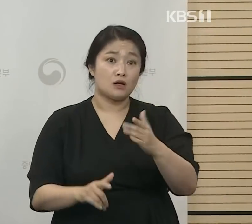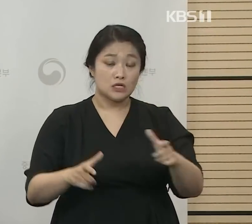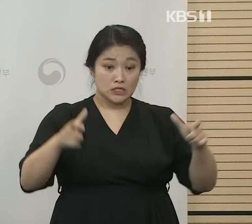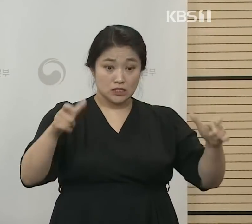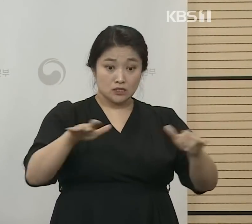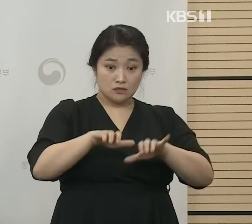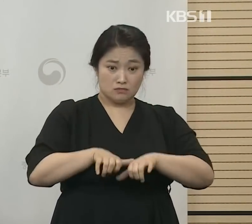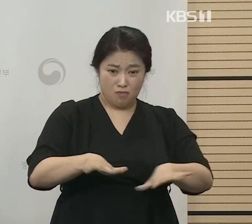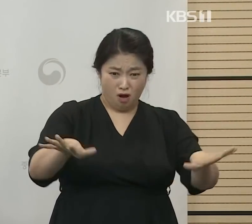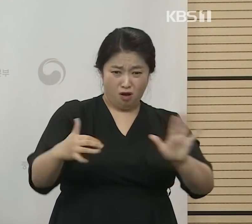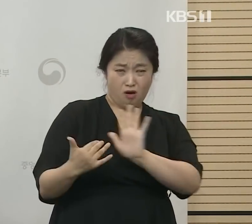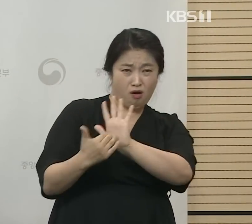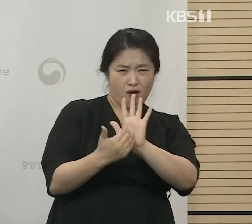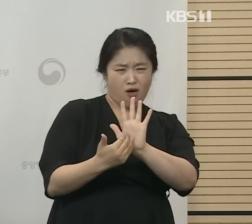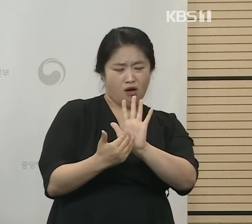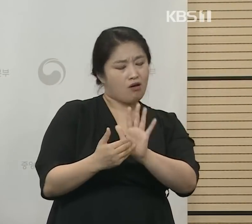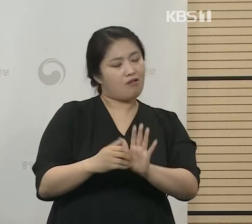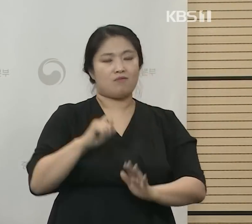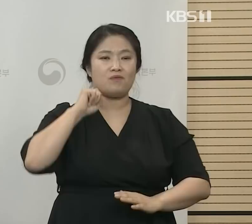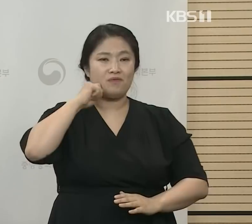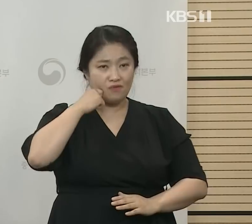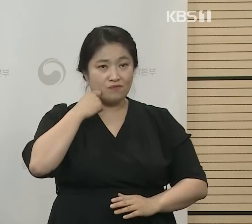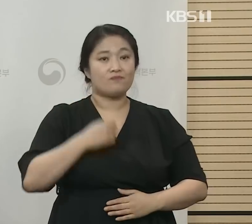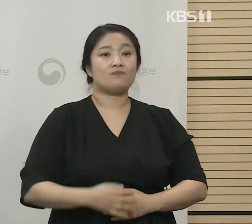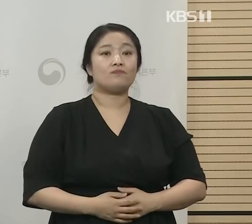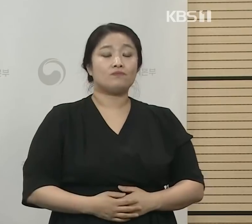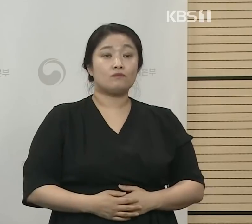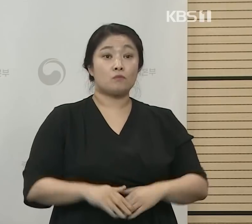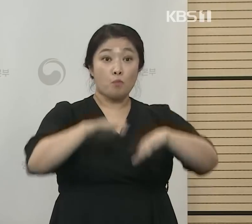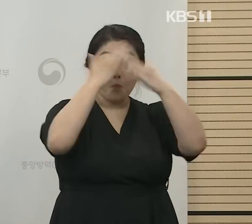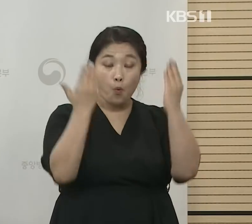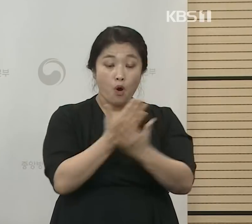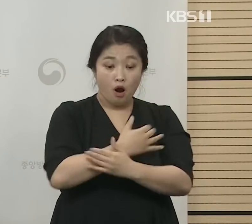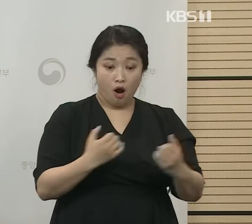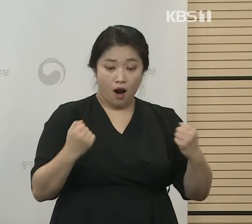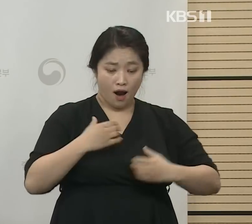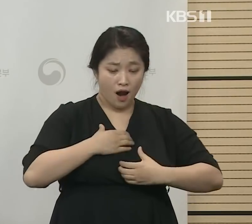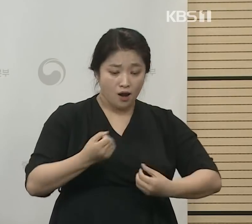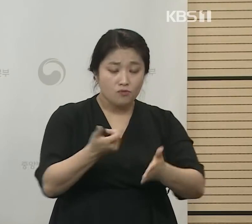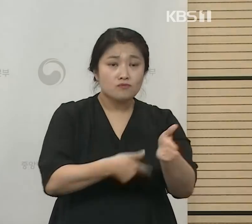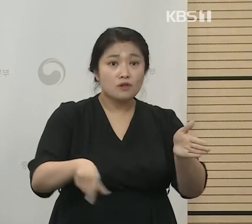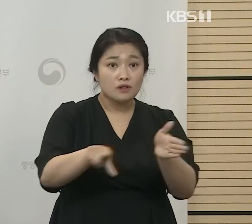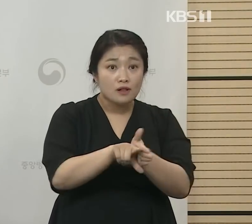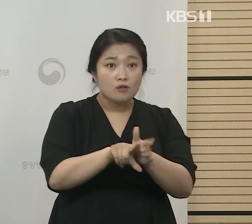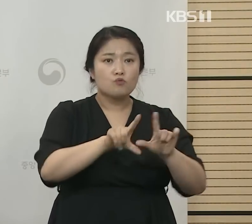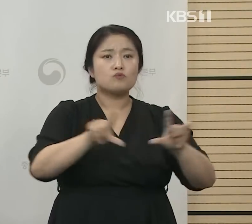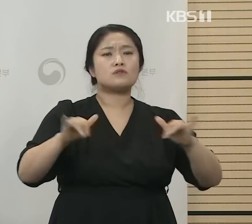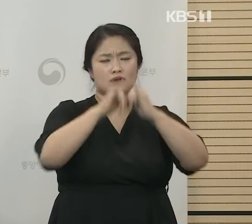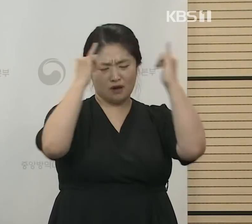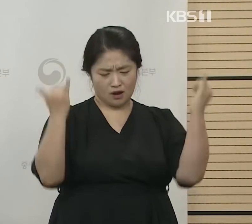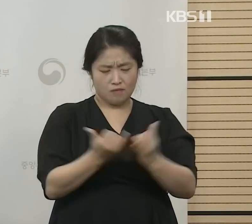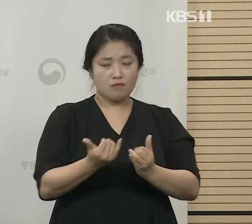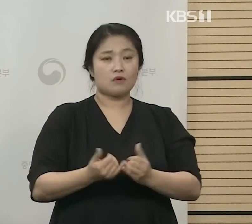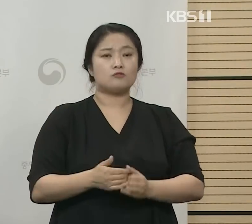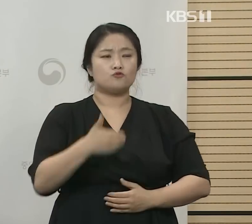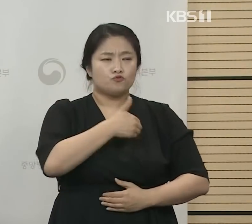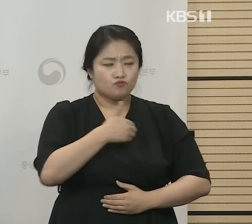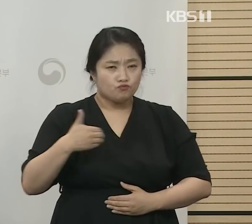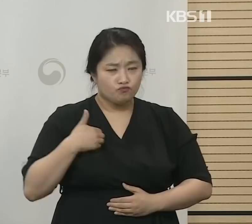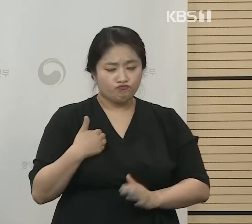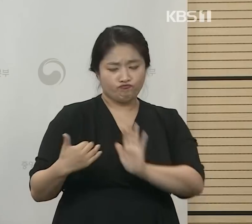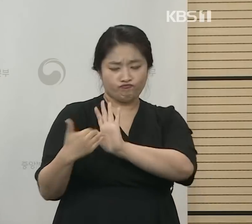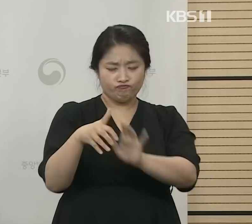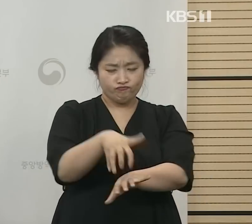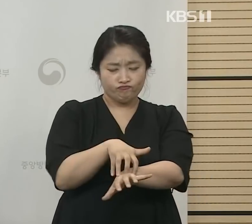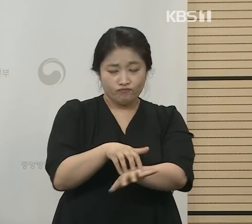지역사회 전파를 차단할 수 있는 수준은 아닙니다. 모두의 건강과 안전을 위해 우리 사회 전체가 충분한